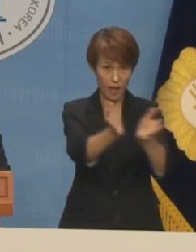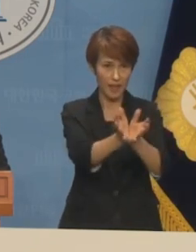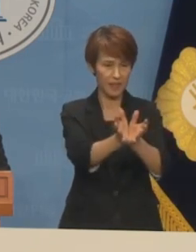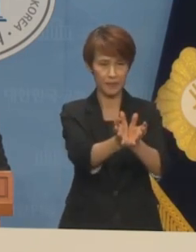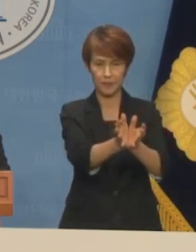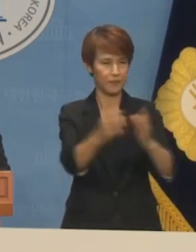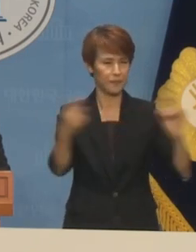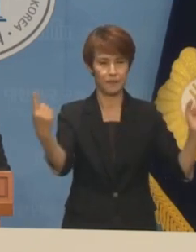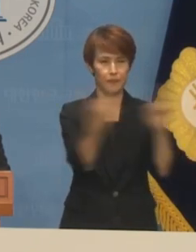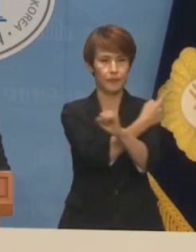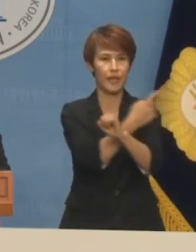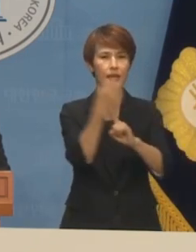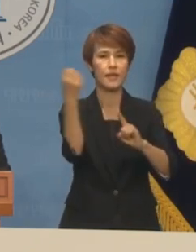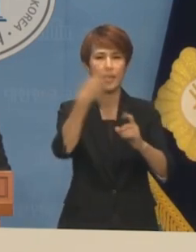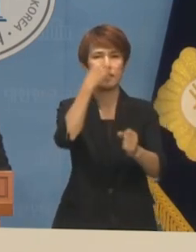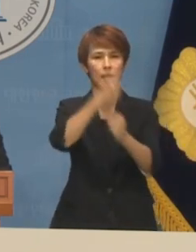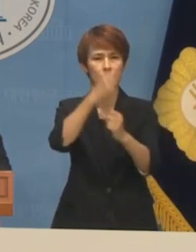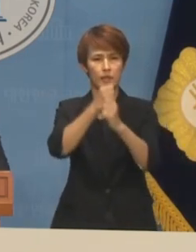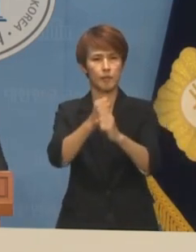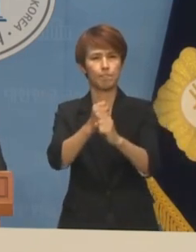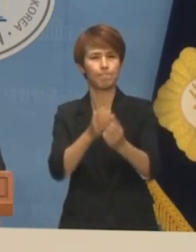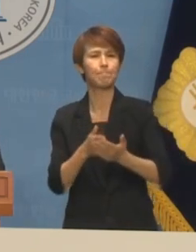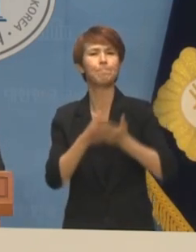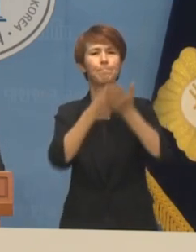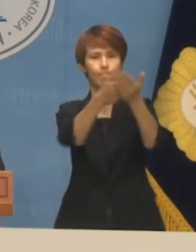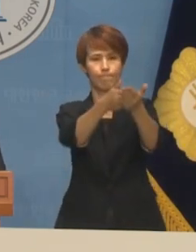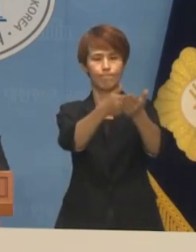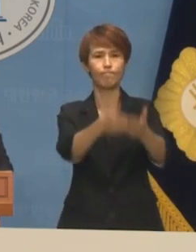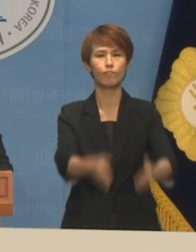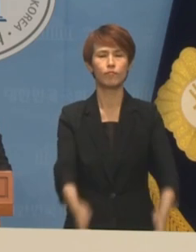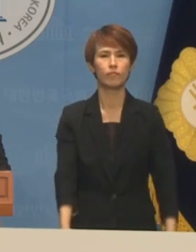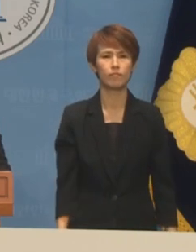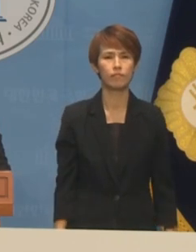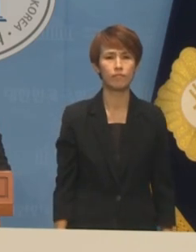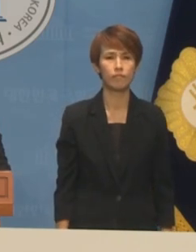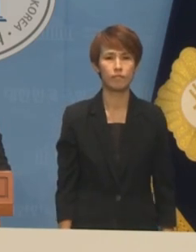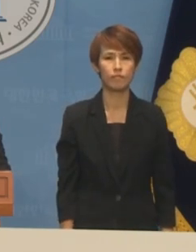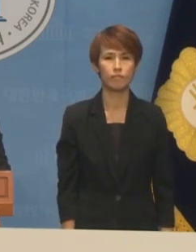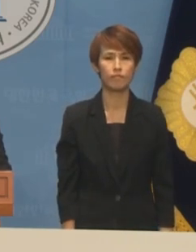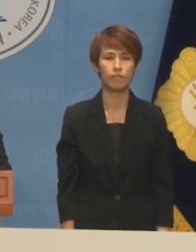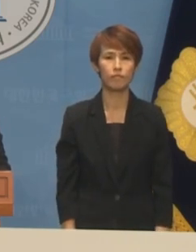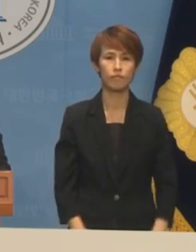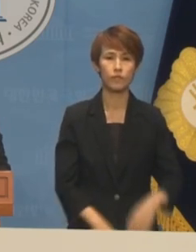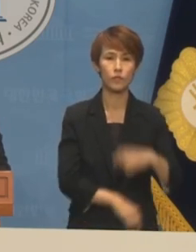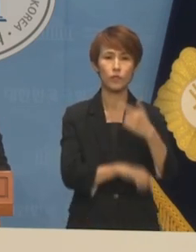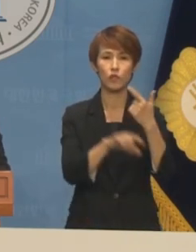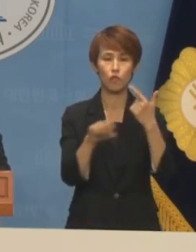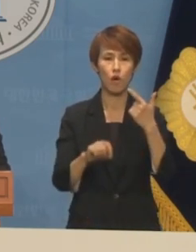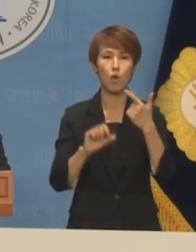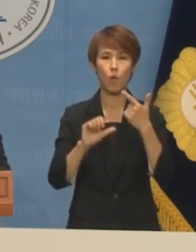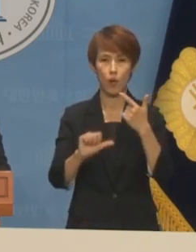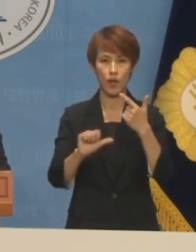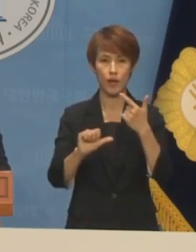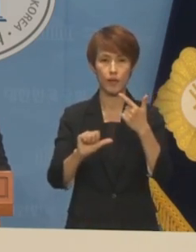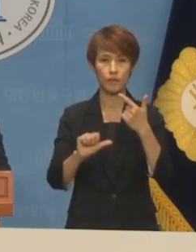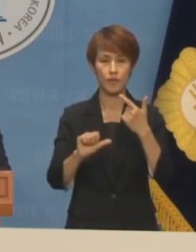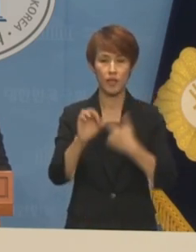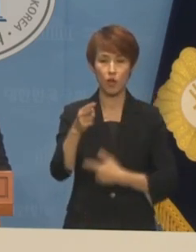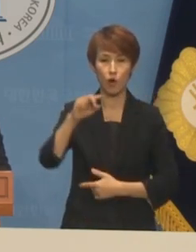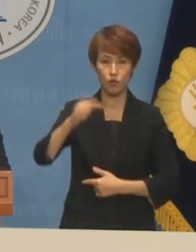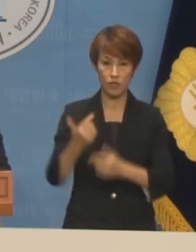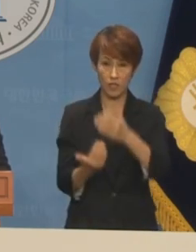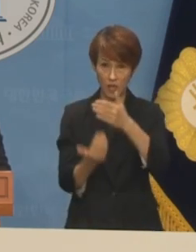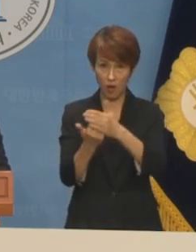해체하고 재구성되도록 방안을 강구해 주시길 바란다. 24년 6월 5일 여순